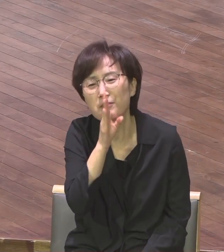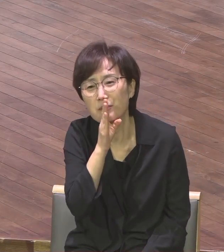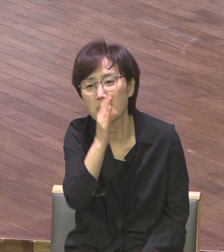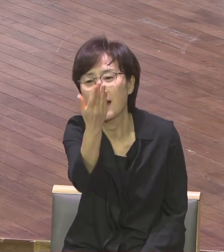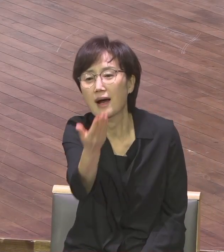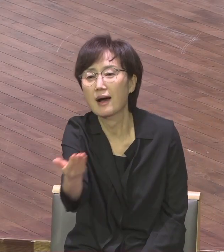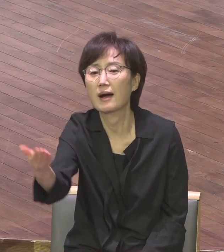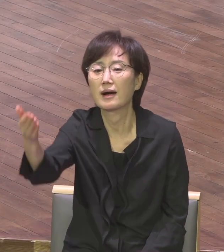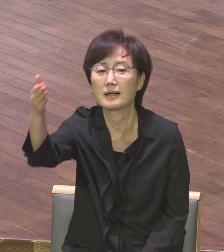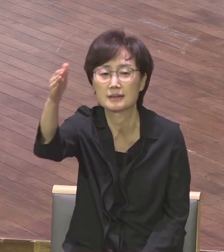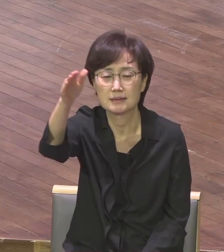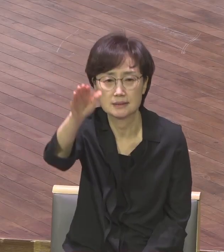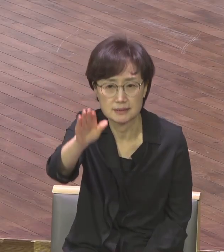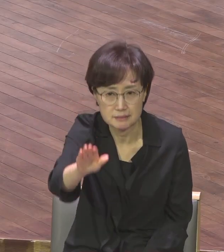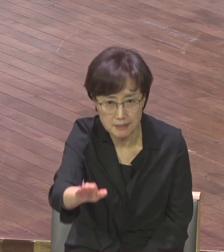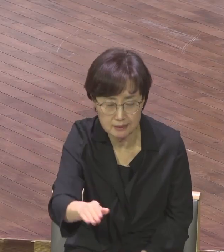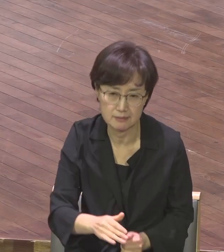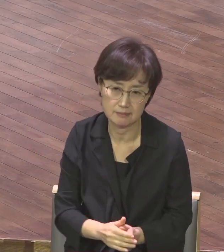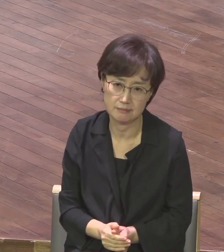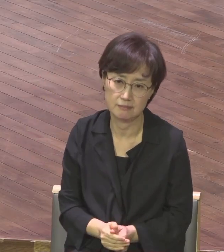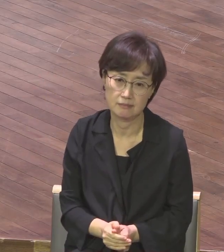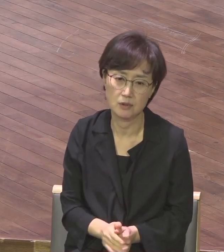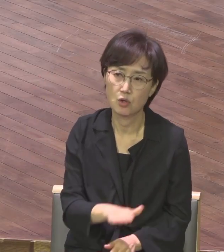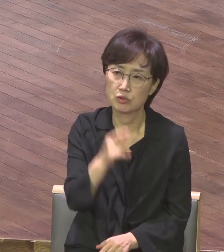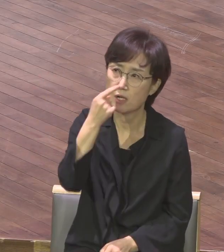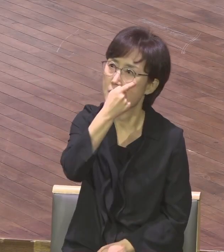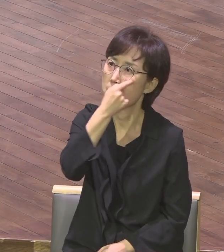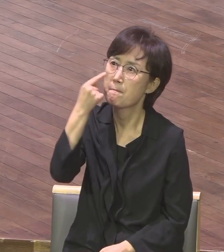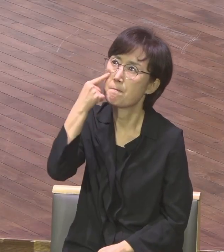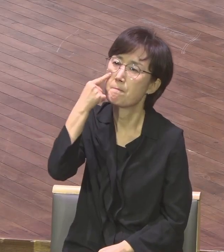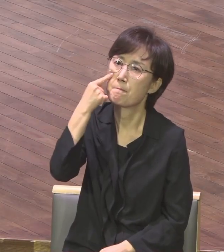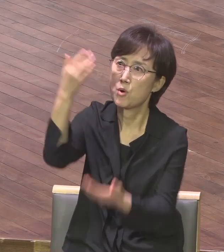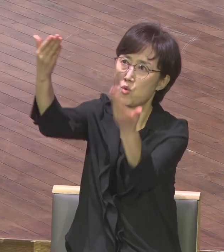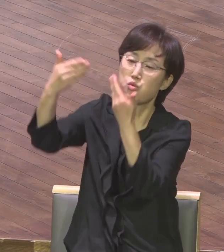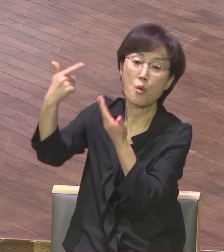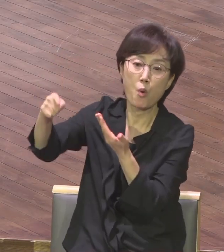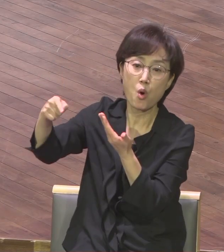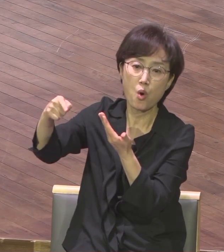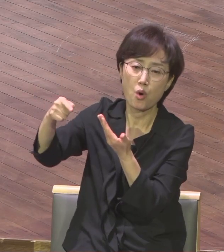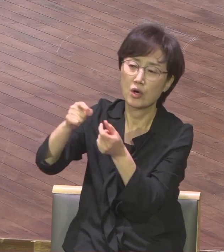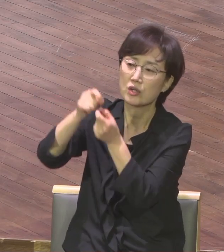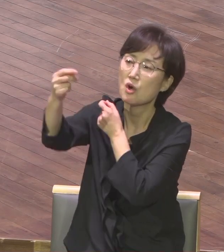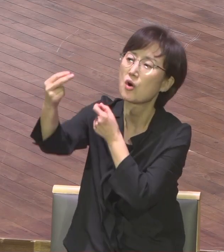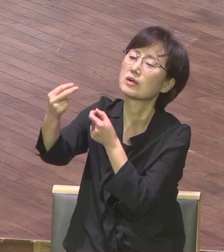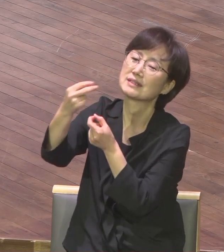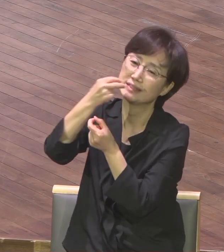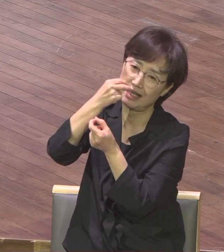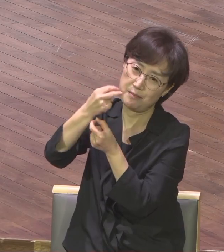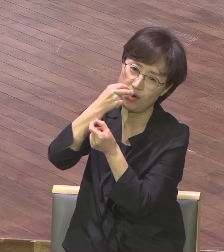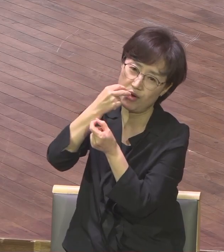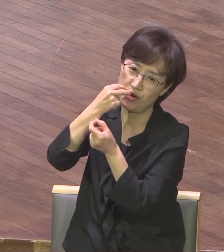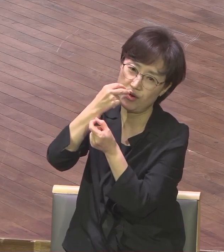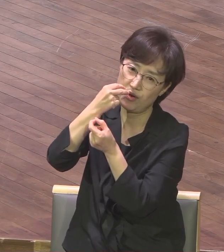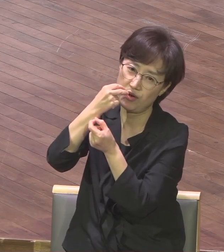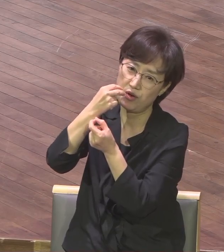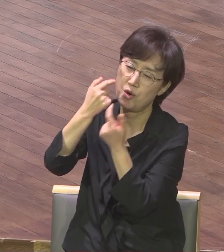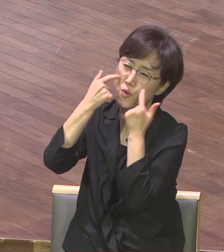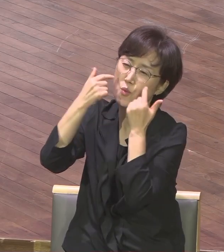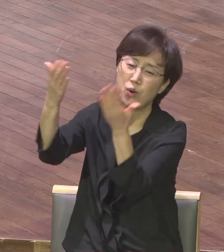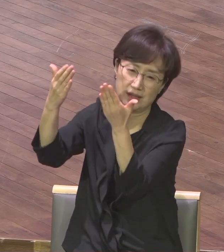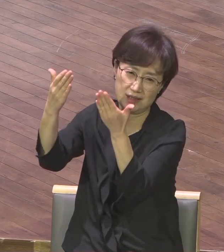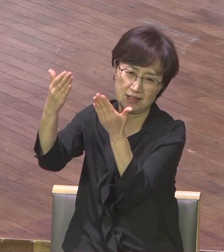그러나 우리의 보생이 뭐냐? 영원한 생명이에요. 영원한 생명, 영원한 생명